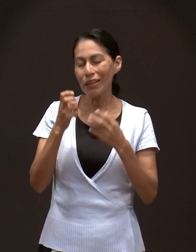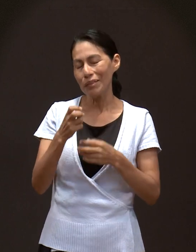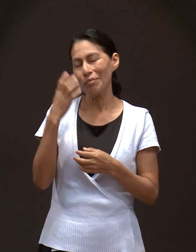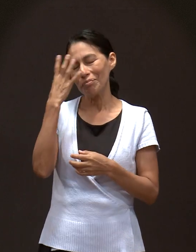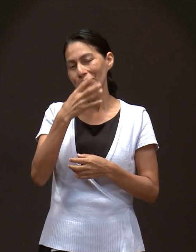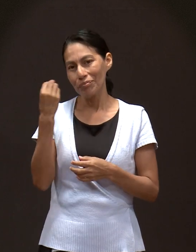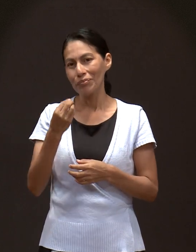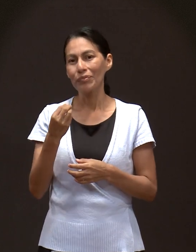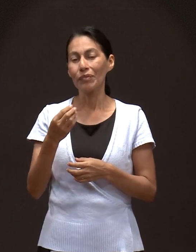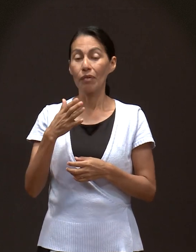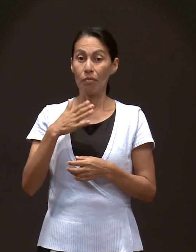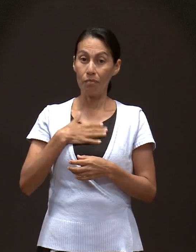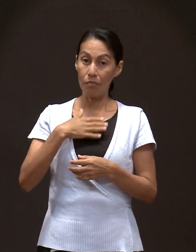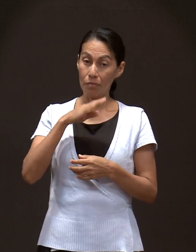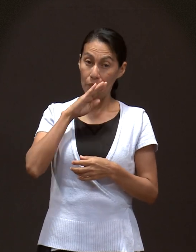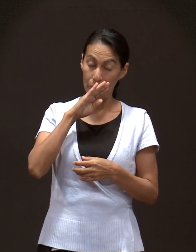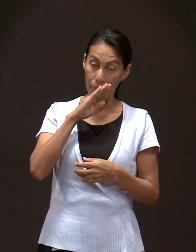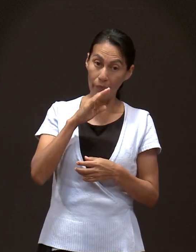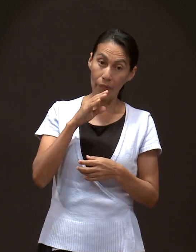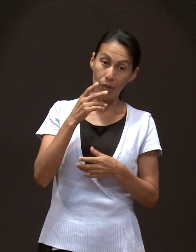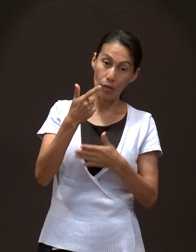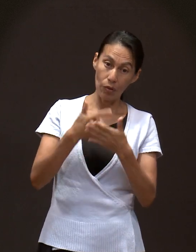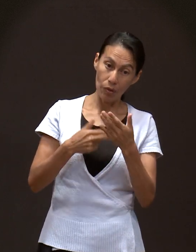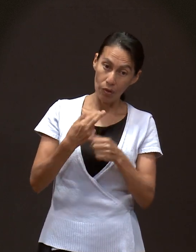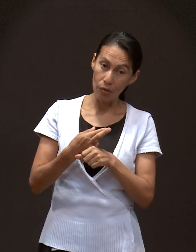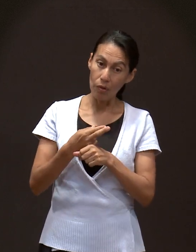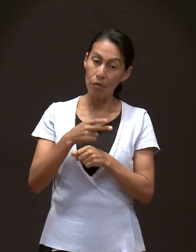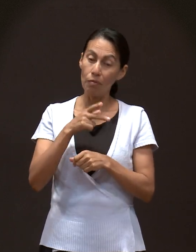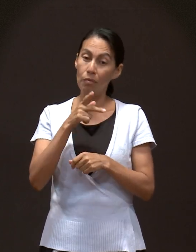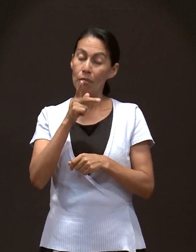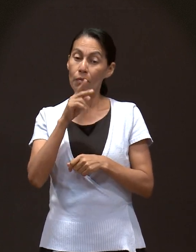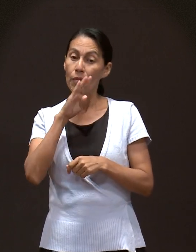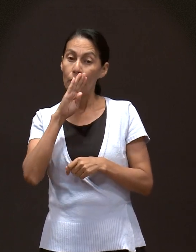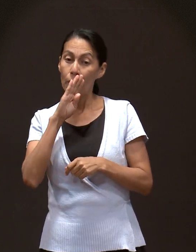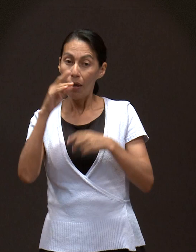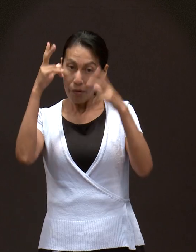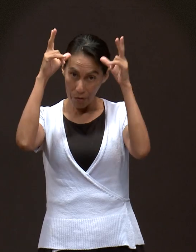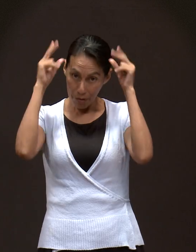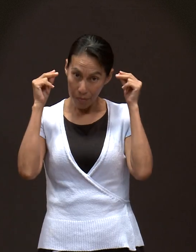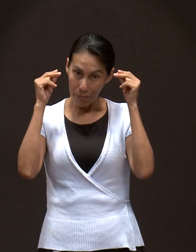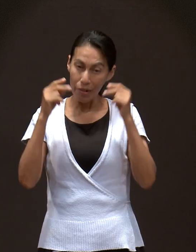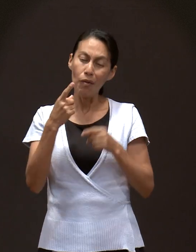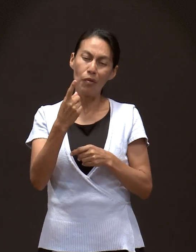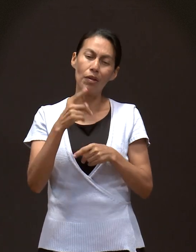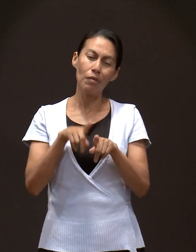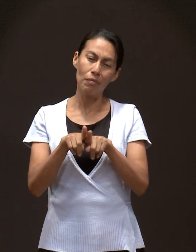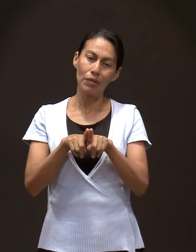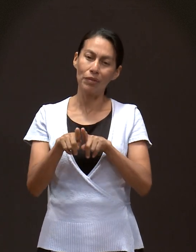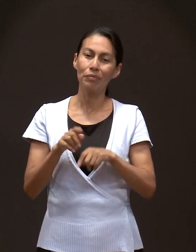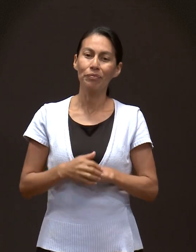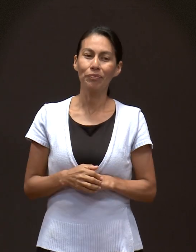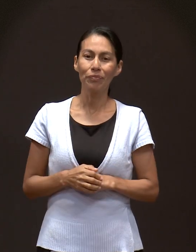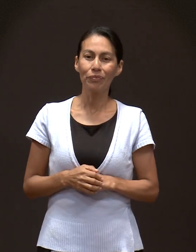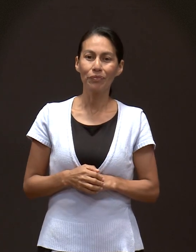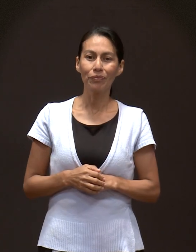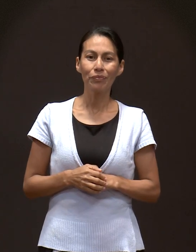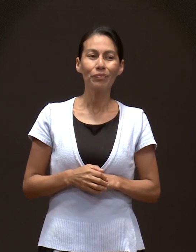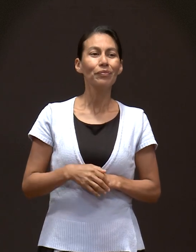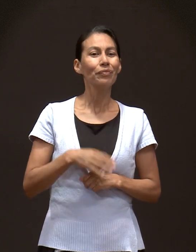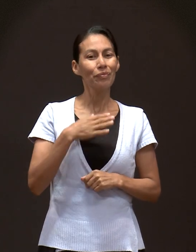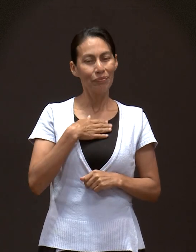mi mamá es enfermera. Amén. Y tengo un hermano. Perfecto. Muy bien. Y bueno, yo soy de la ciudad de Oaxaca.